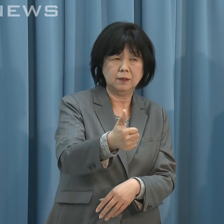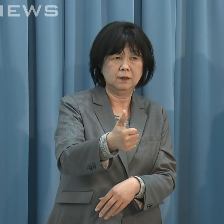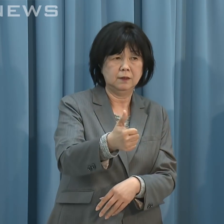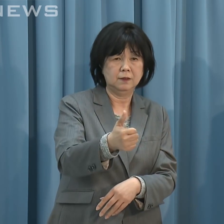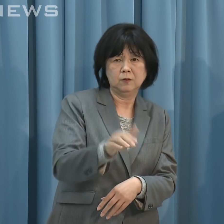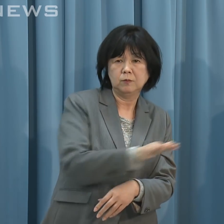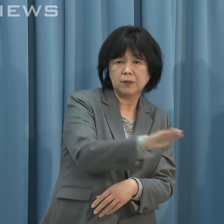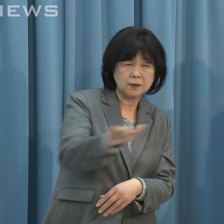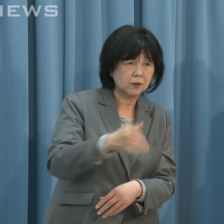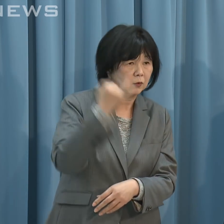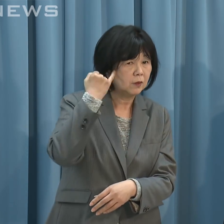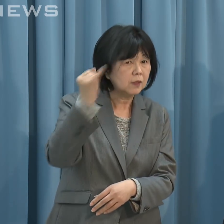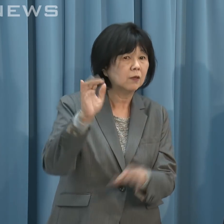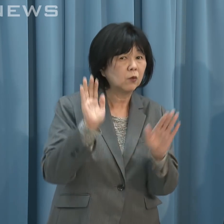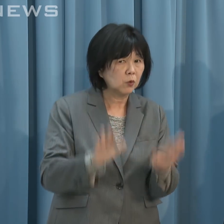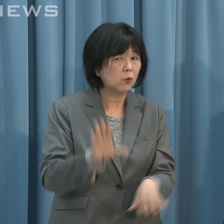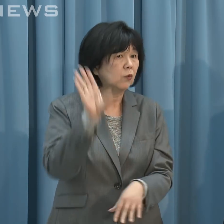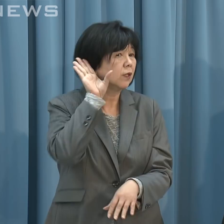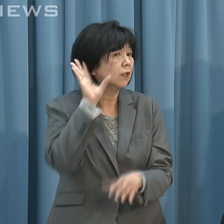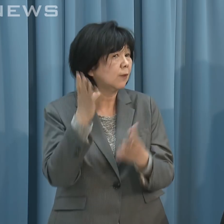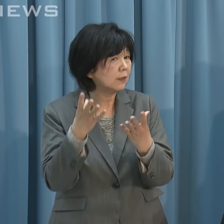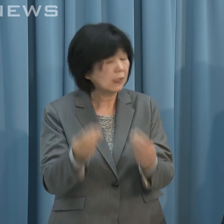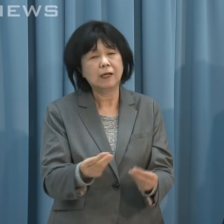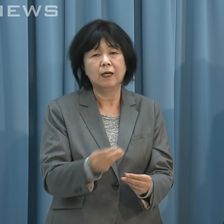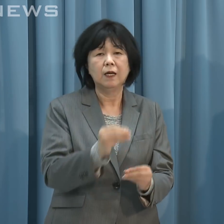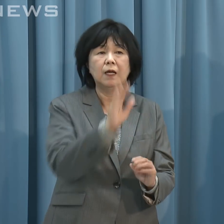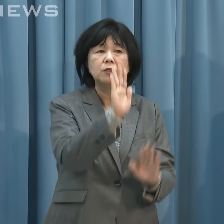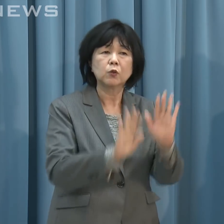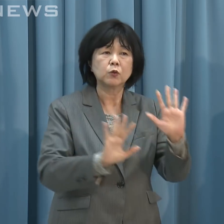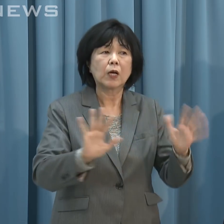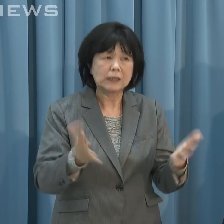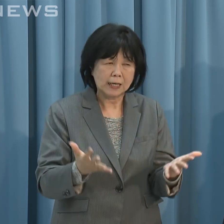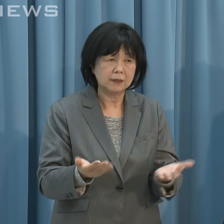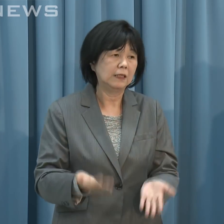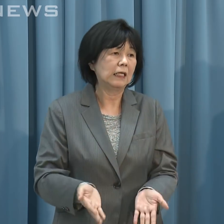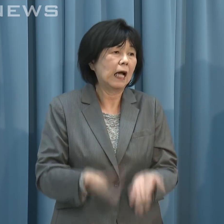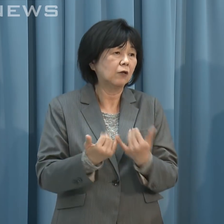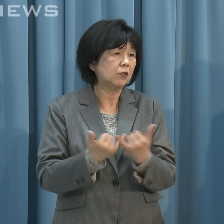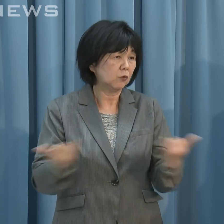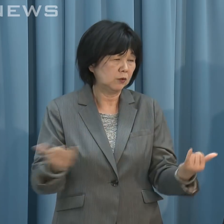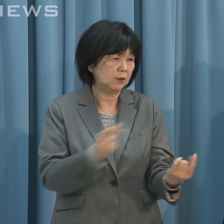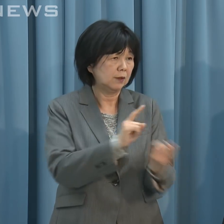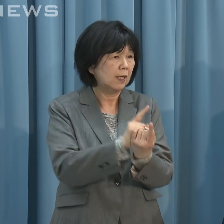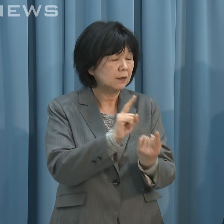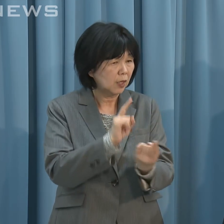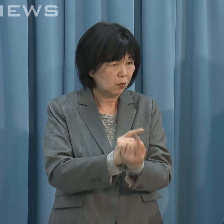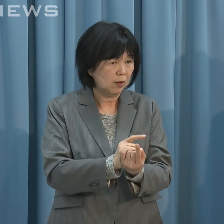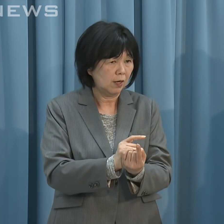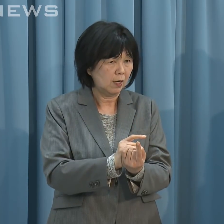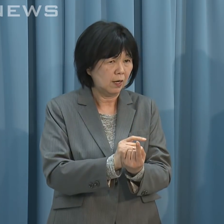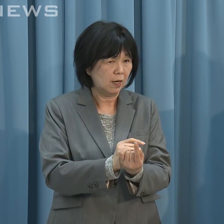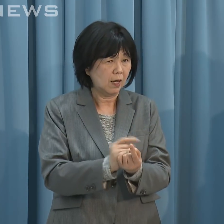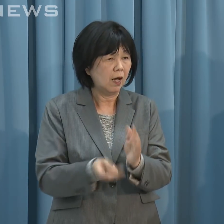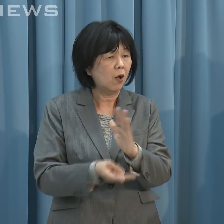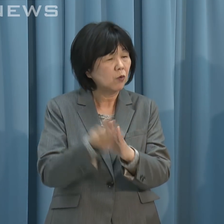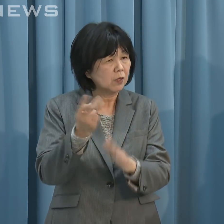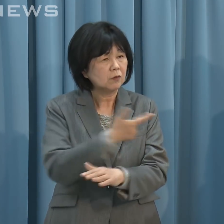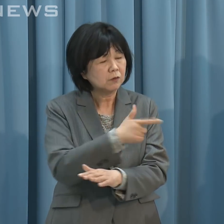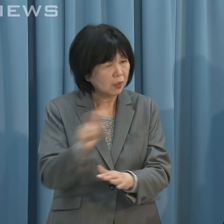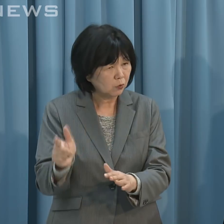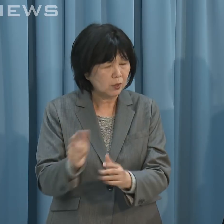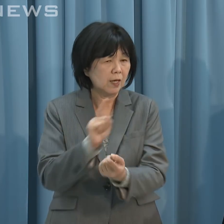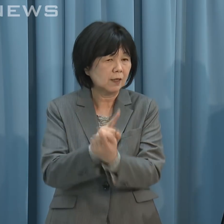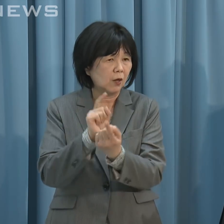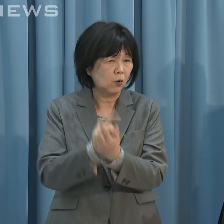先生方の意見を今日聞きまして、症状のない方、軽症者については宿泊療養で対応した方がいい